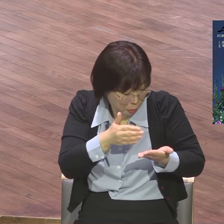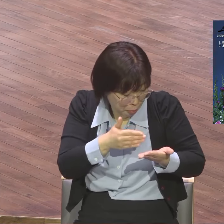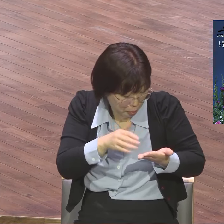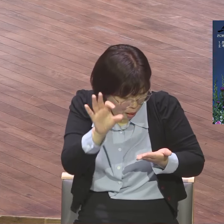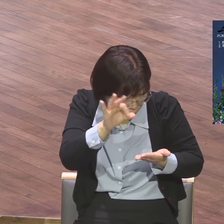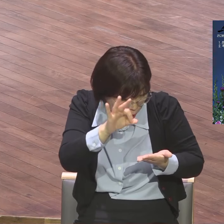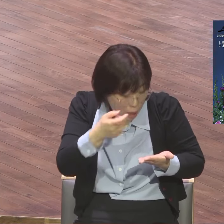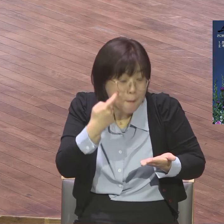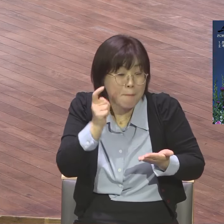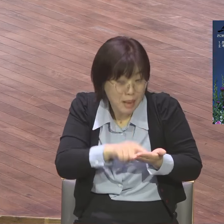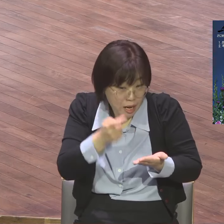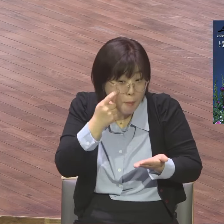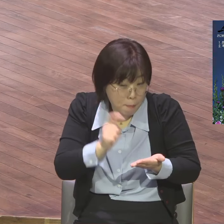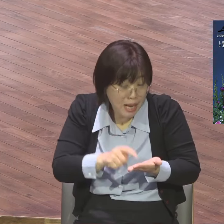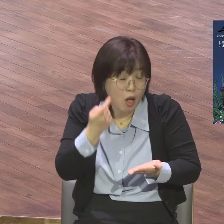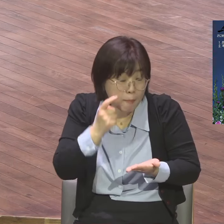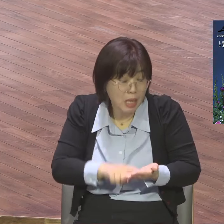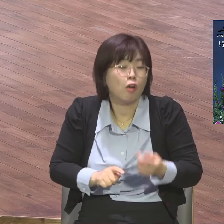발견되었어. 첫째,